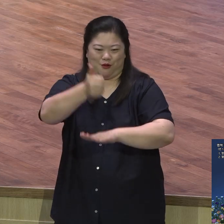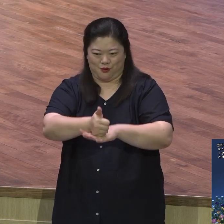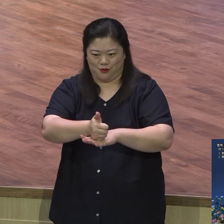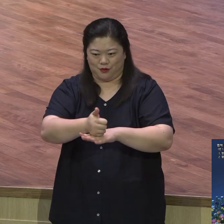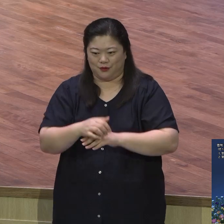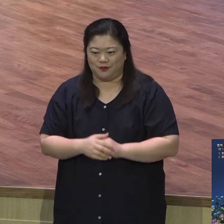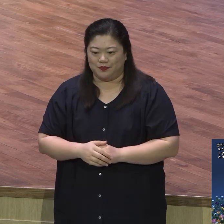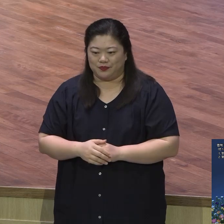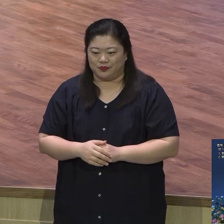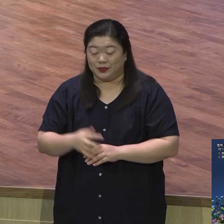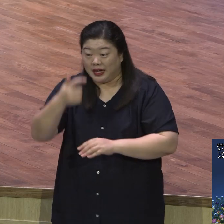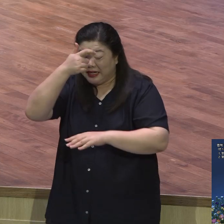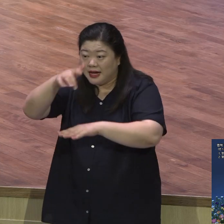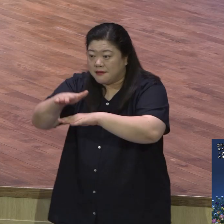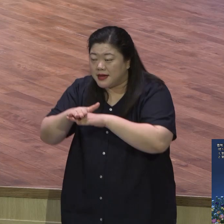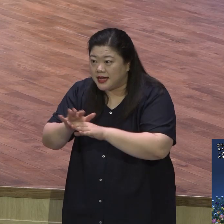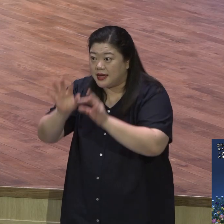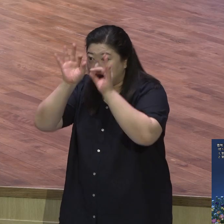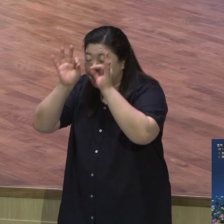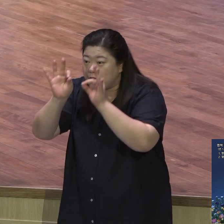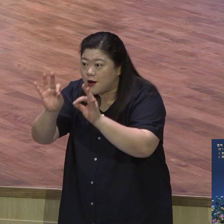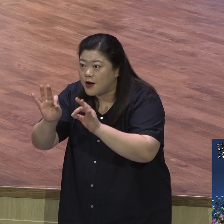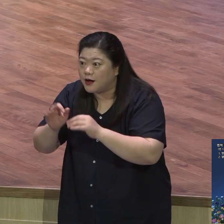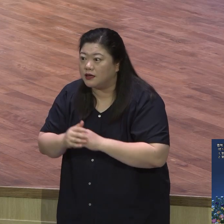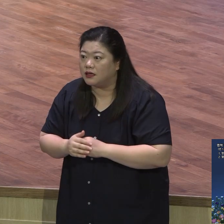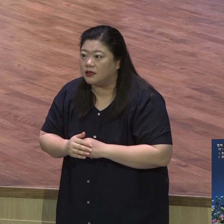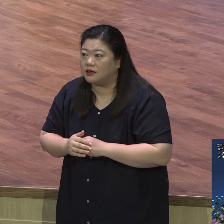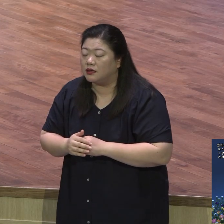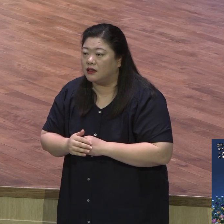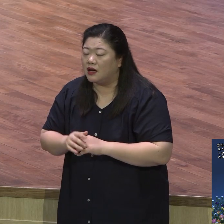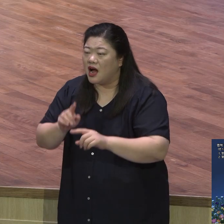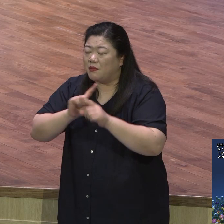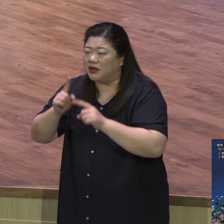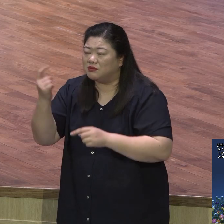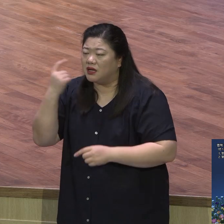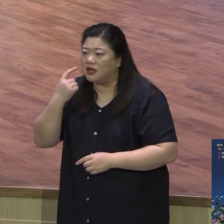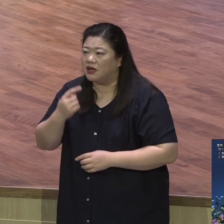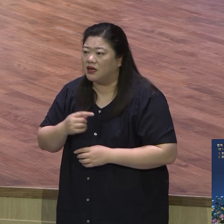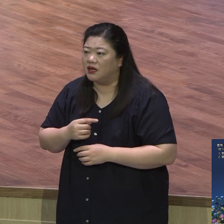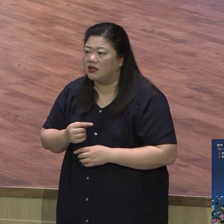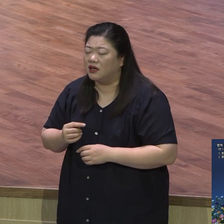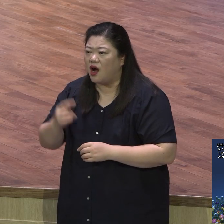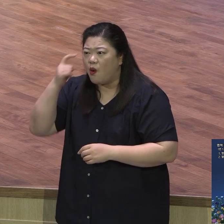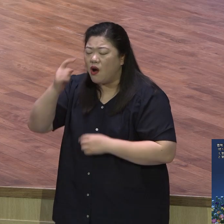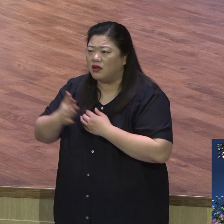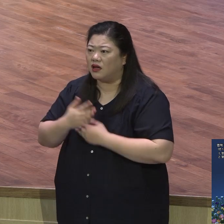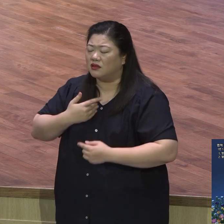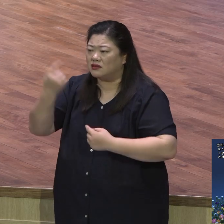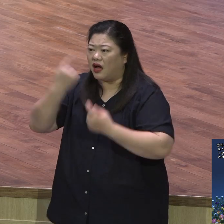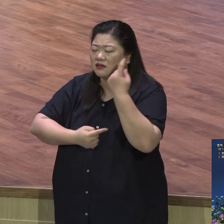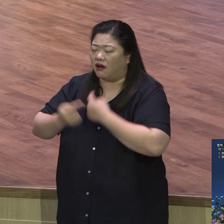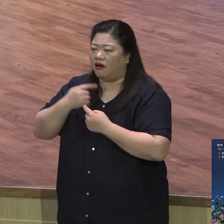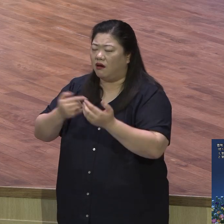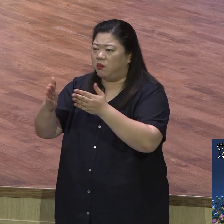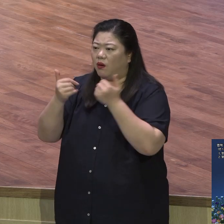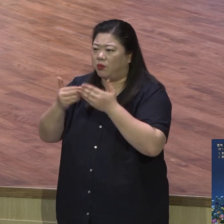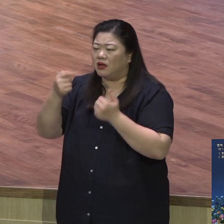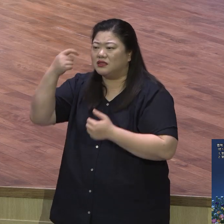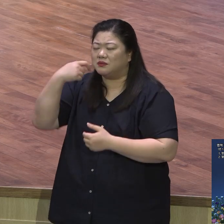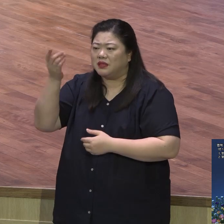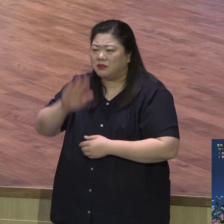언약 잡아야 돼요 예배 때 치받아야 돼요 예배 때 자존심 상해도 막 좀 잡아야 돼요 그래야 여러분과는 후손이 살아요